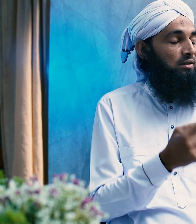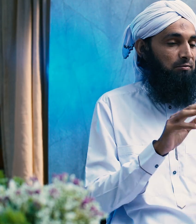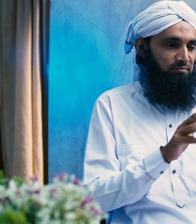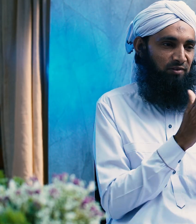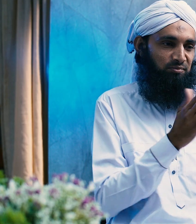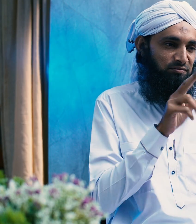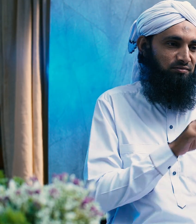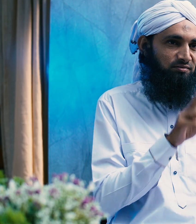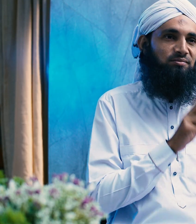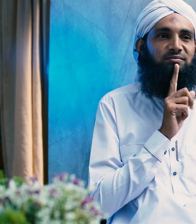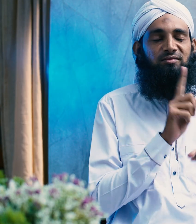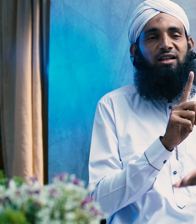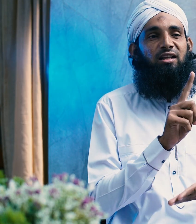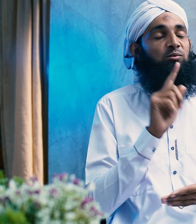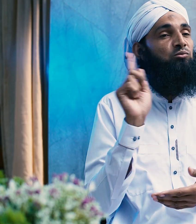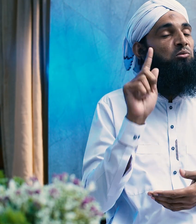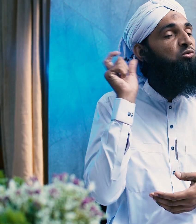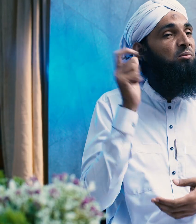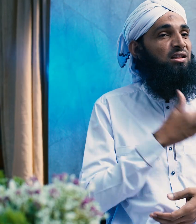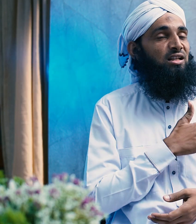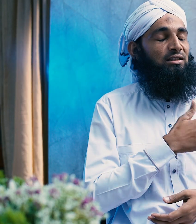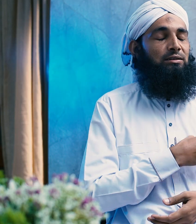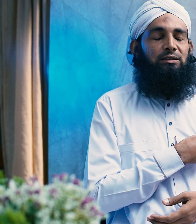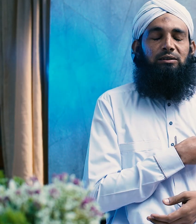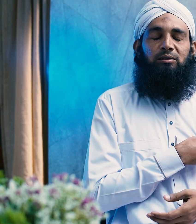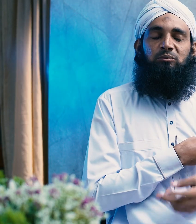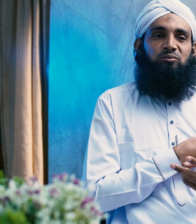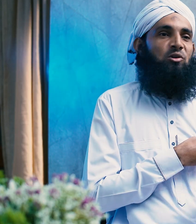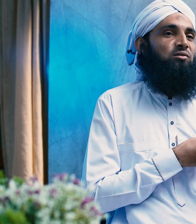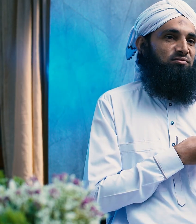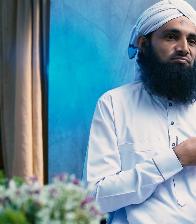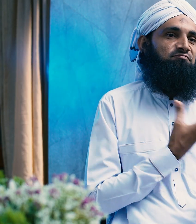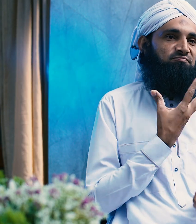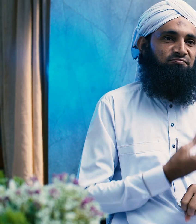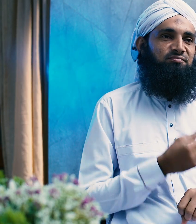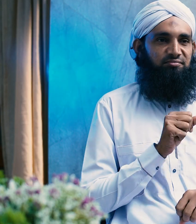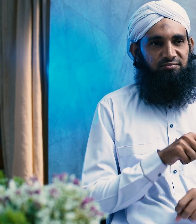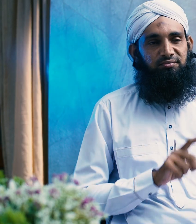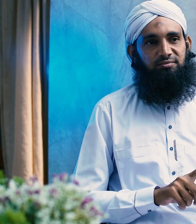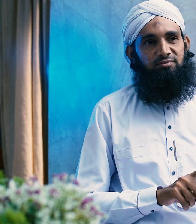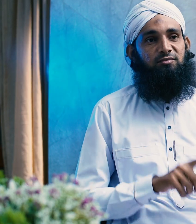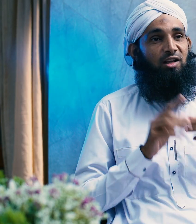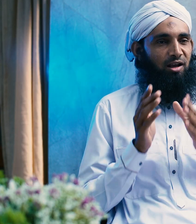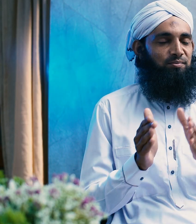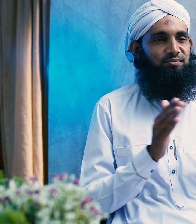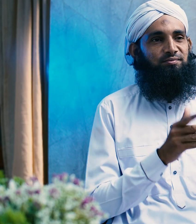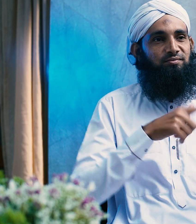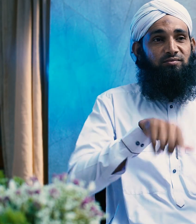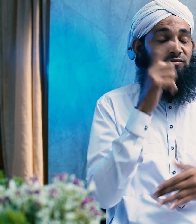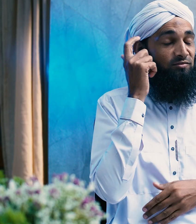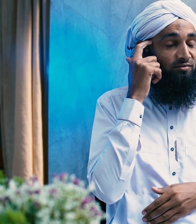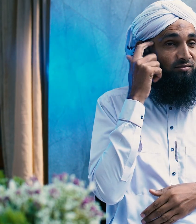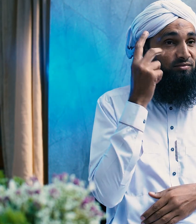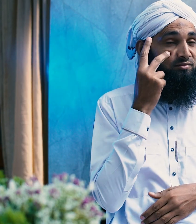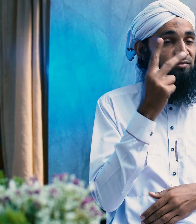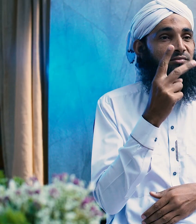جب سنتے ہیں، پڑھتے ہیں، تو یقیناً ایک مسلمان کا دل بھر آتا ہے۔ لیکن اس چیز کو بھی